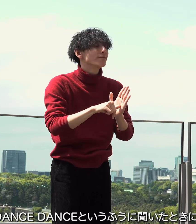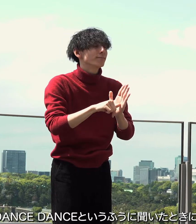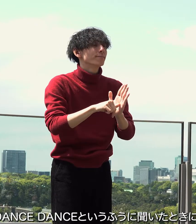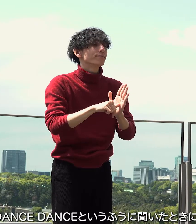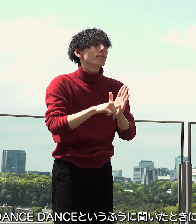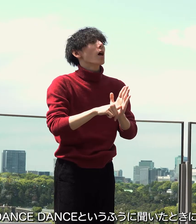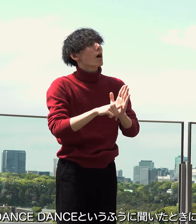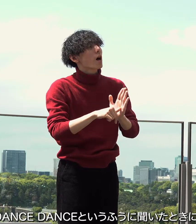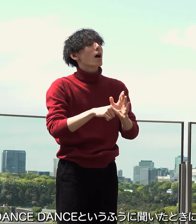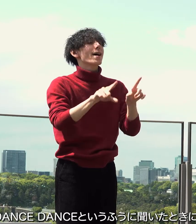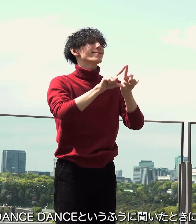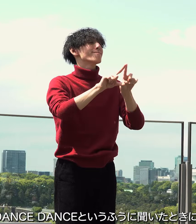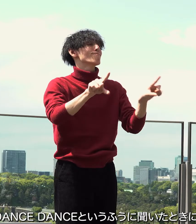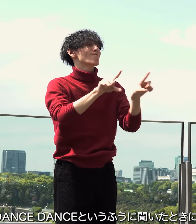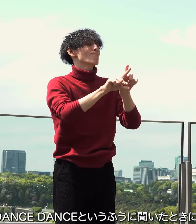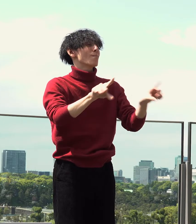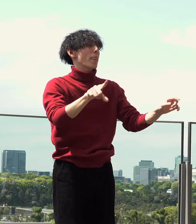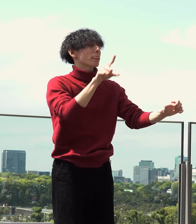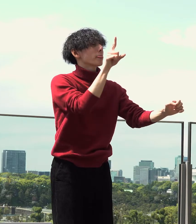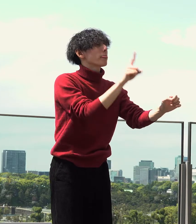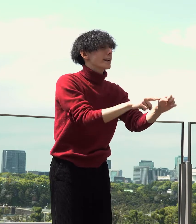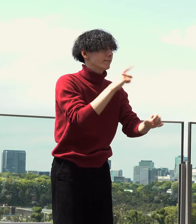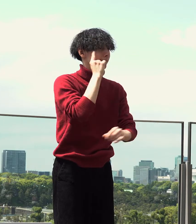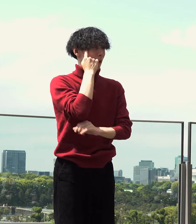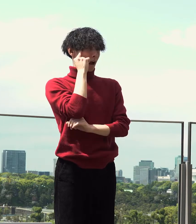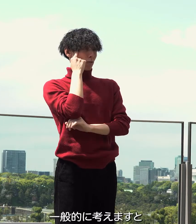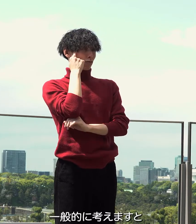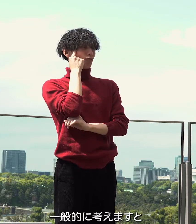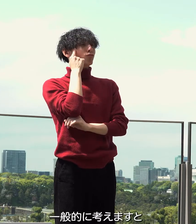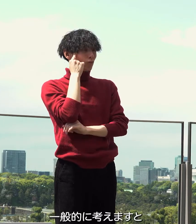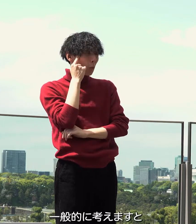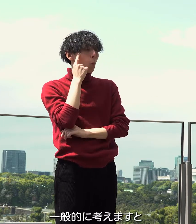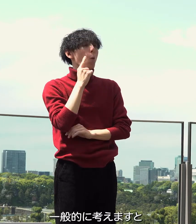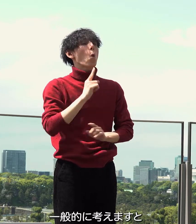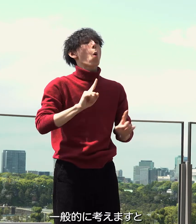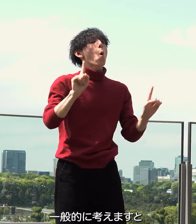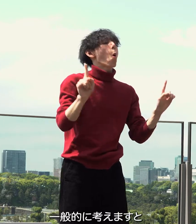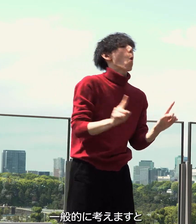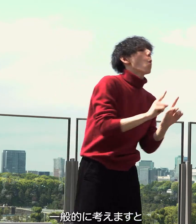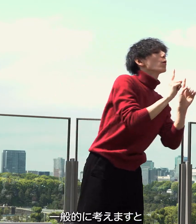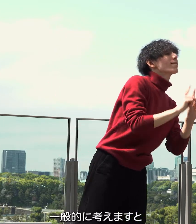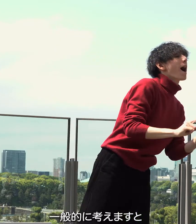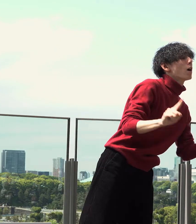ダンスというふうに聞いたときに、一般的に考えます